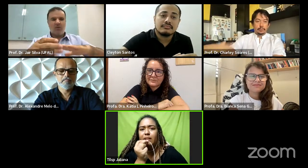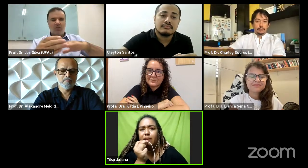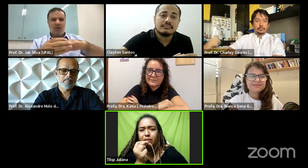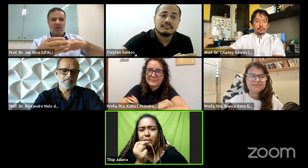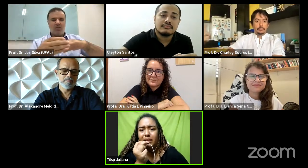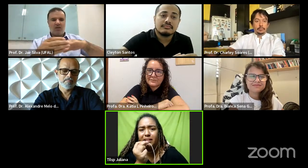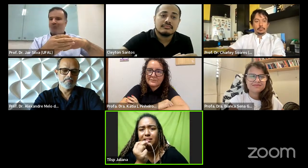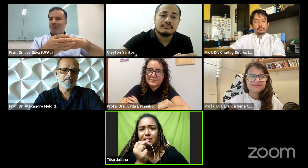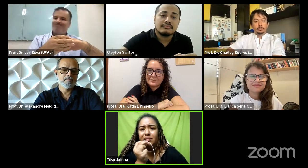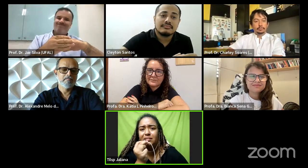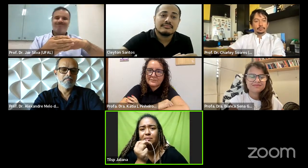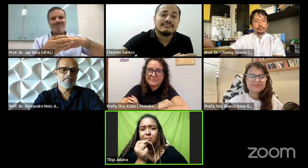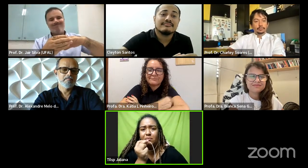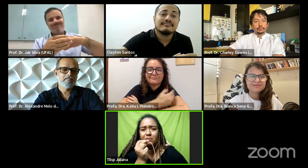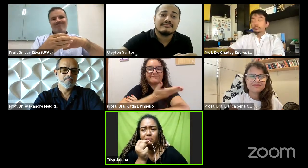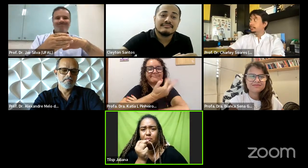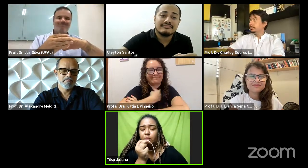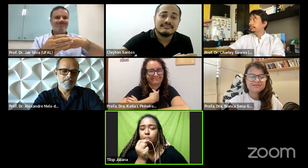É possível, mas